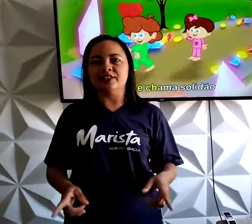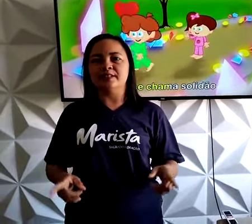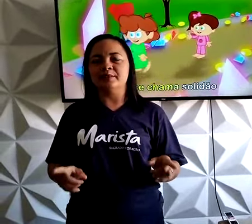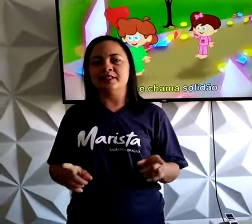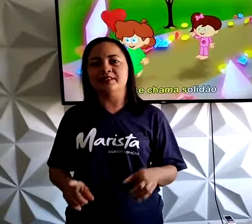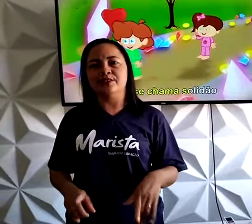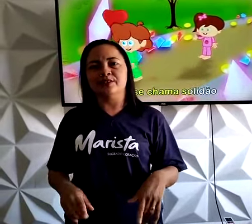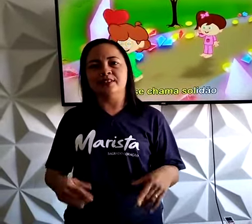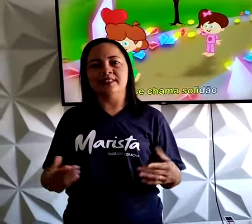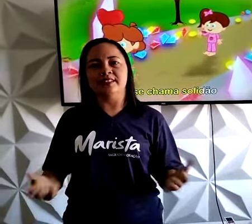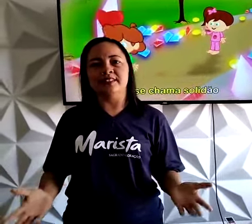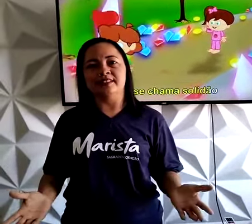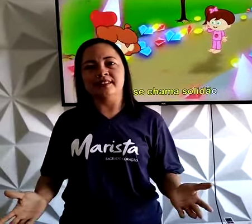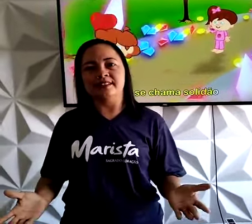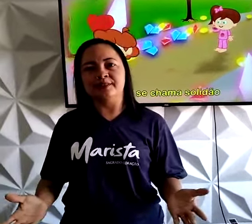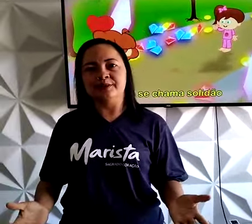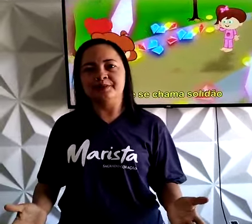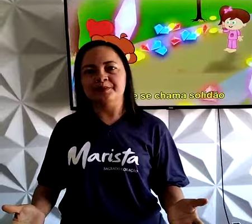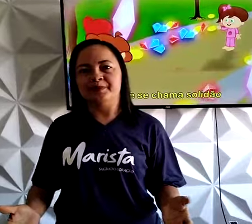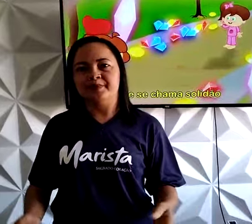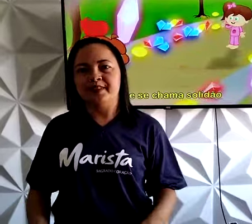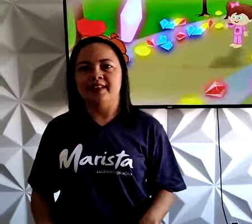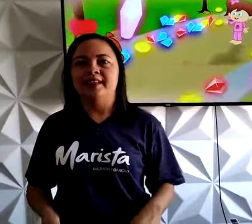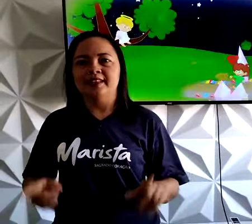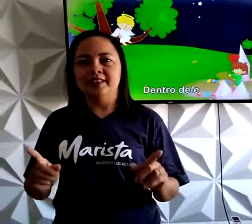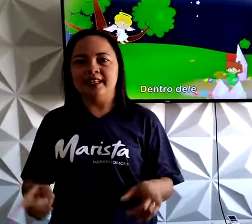que se chama solidão.